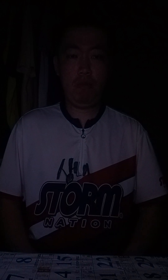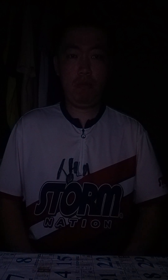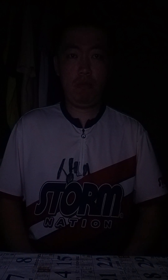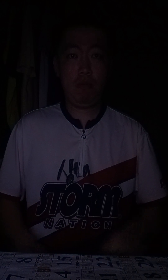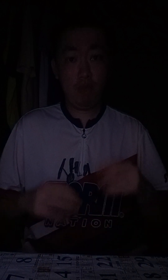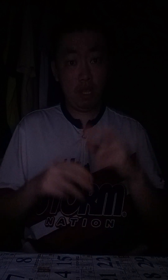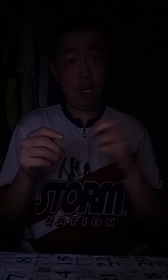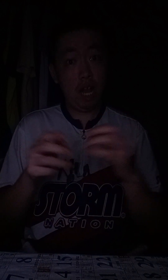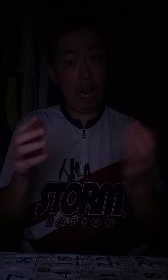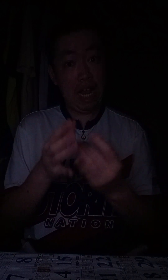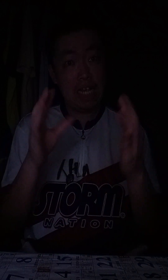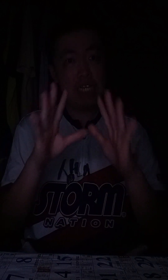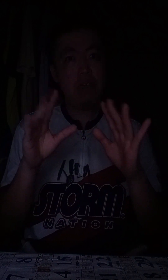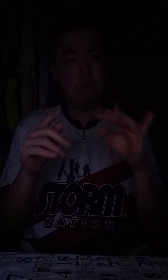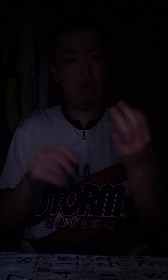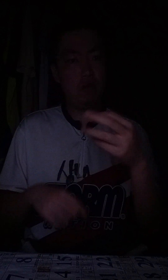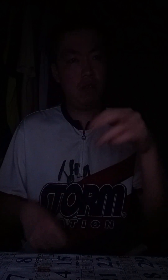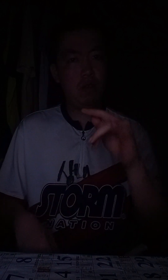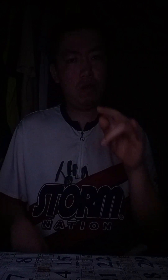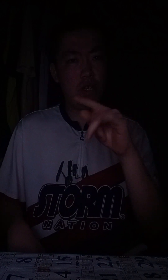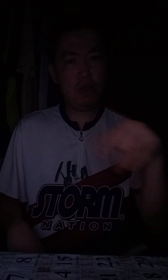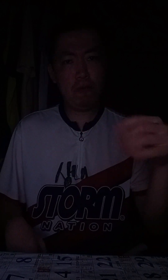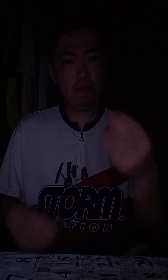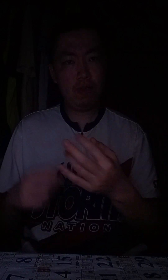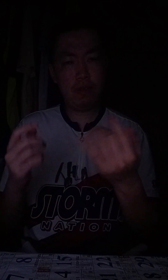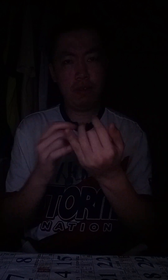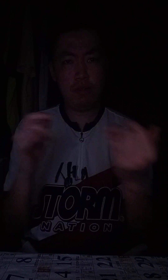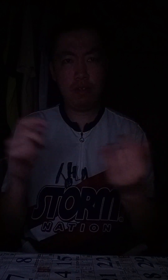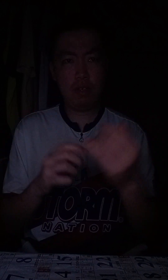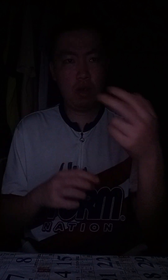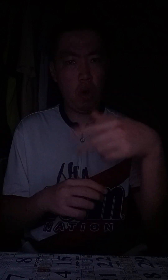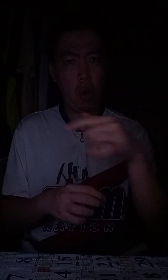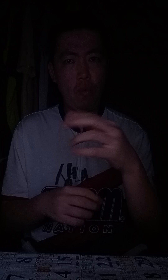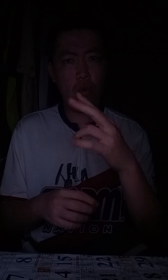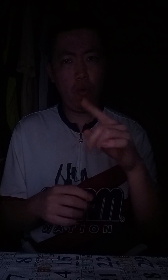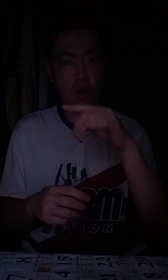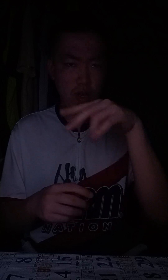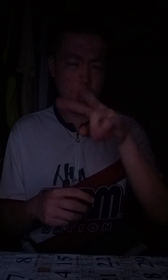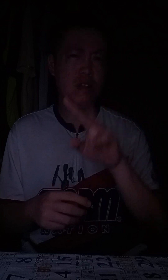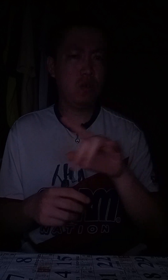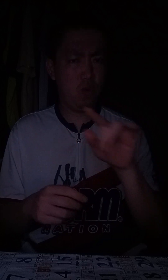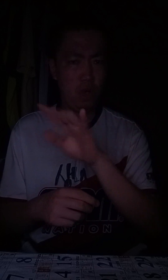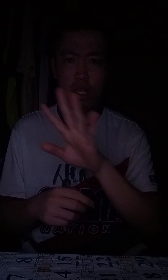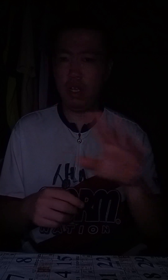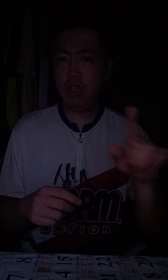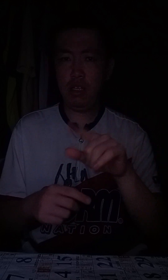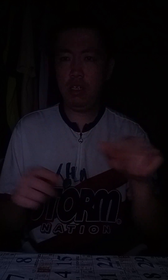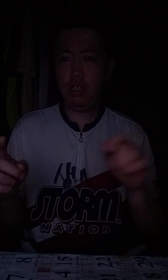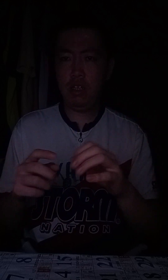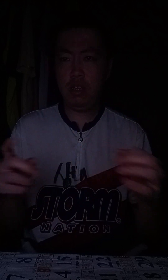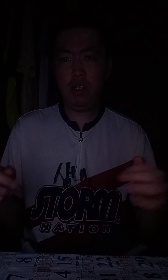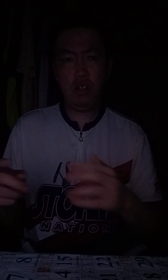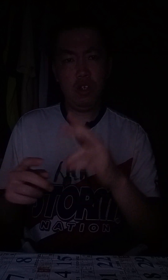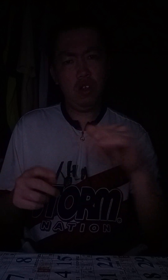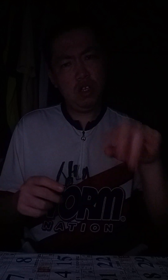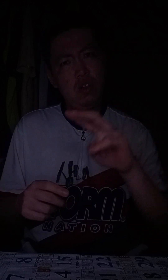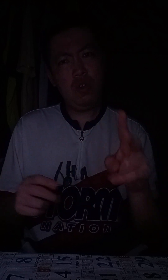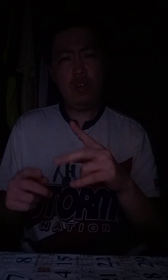한편 어젯밤 10시 30분쯤엔 전남 여수시 거문도 동남동쪽 51km 해역에서 진도